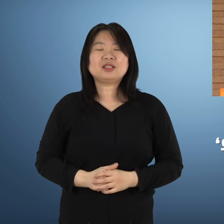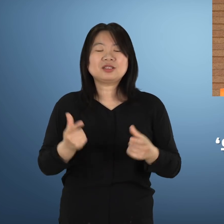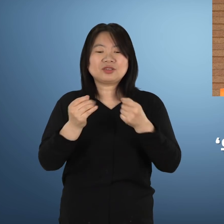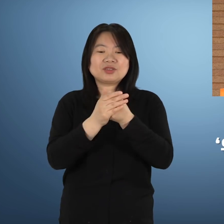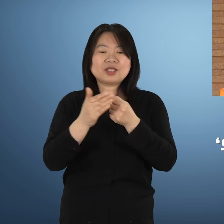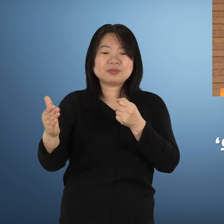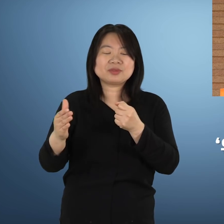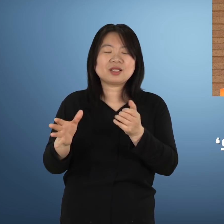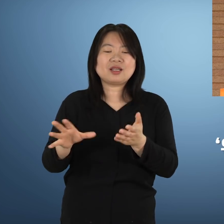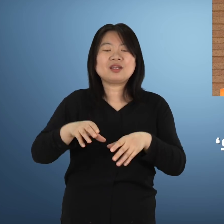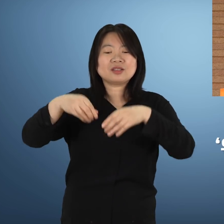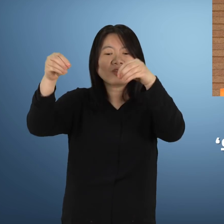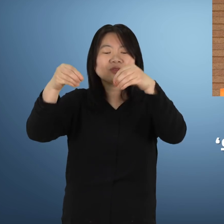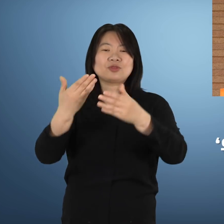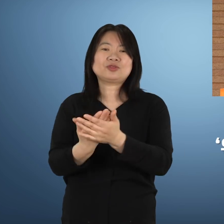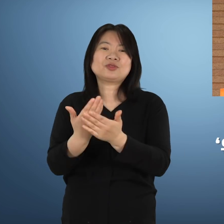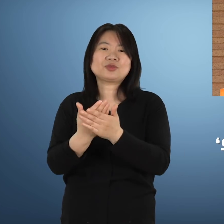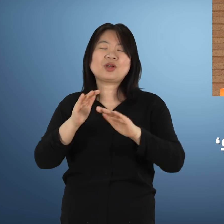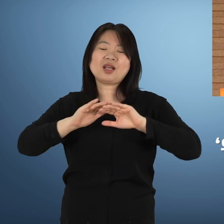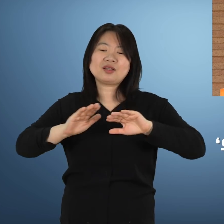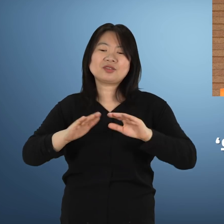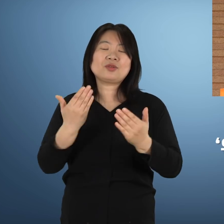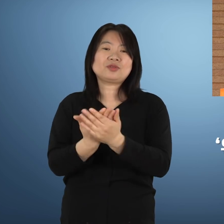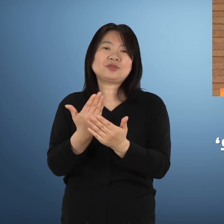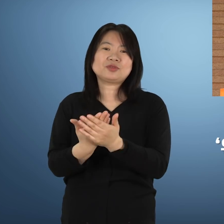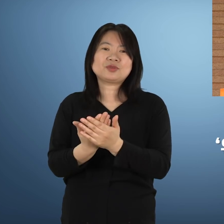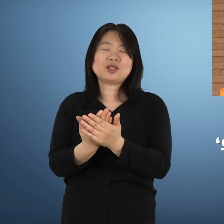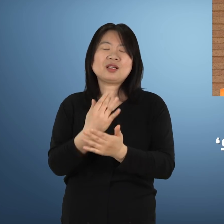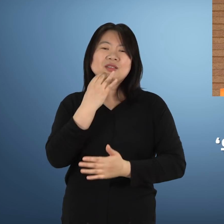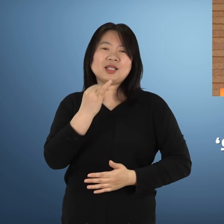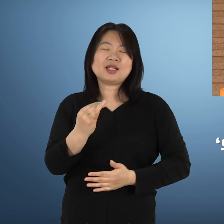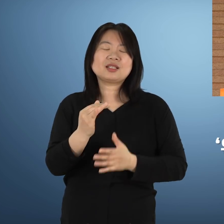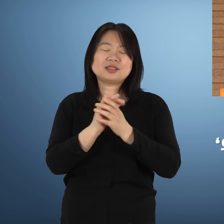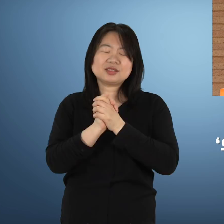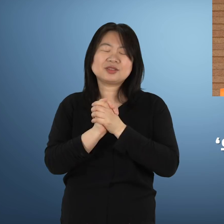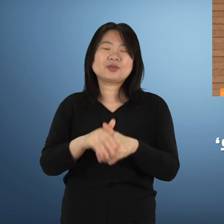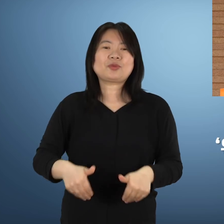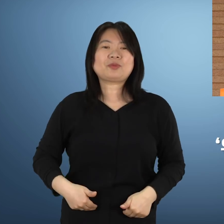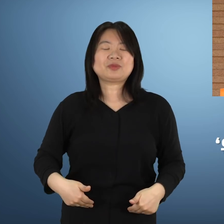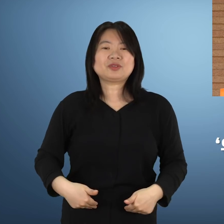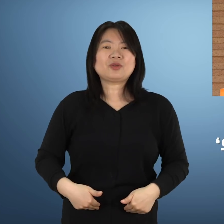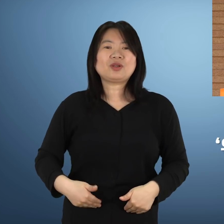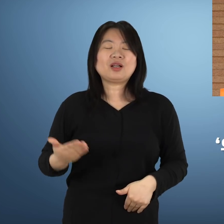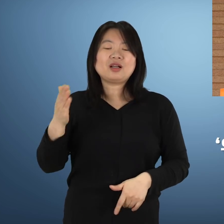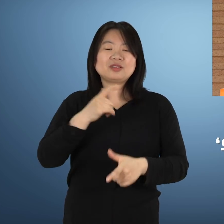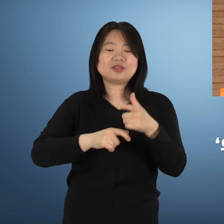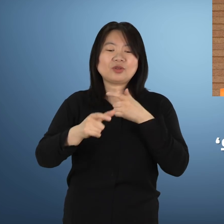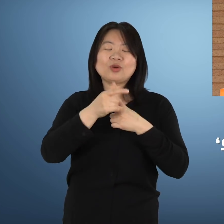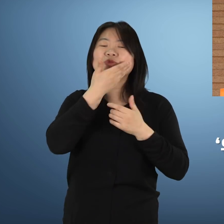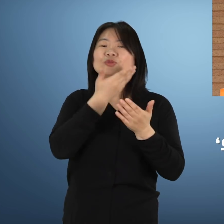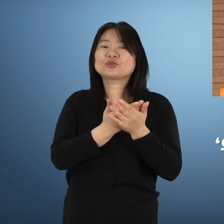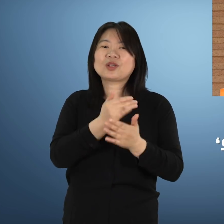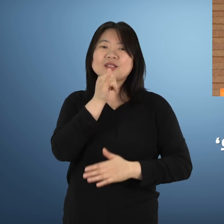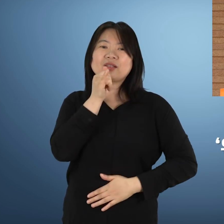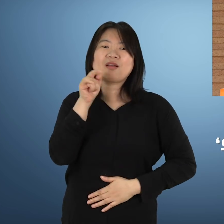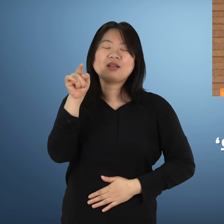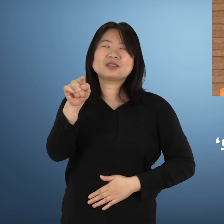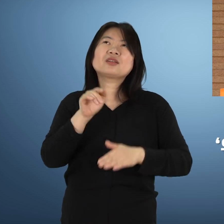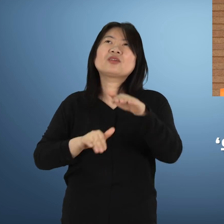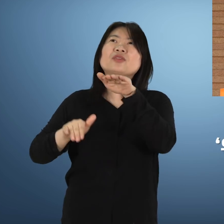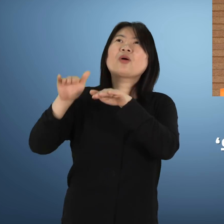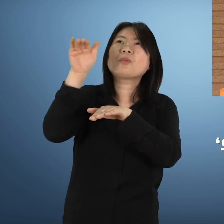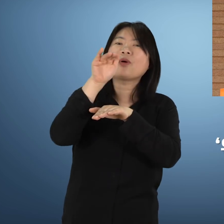그래서 이것을 거두어 주시고 해결해 주시고 당연히 이런 기도해야죠. 그러나 더 중요한 것은 그것을